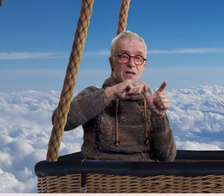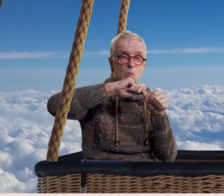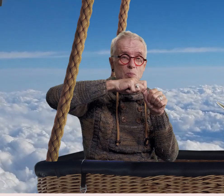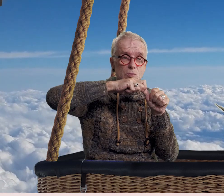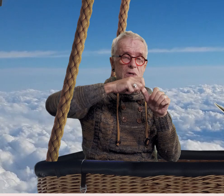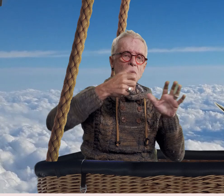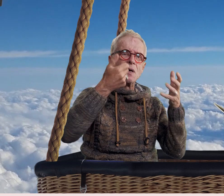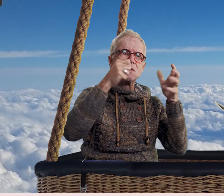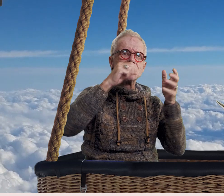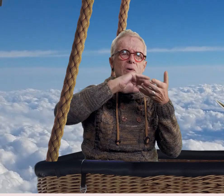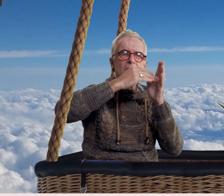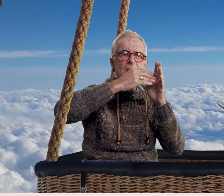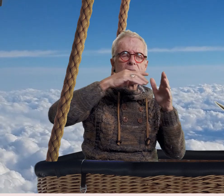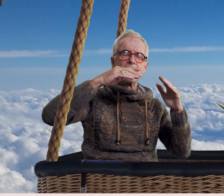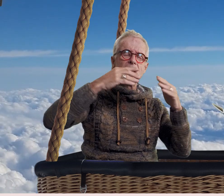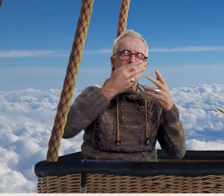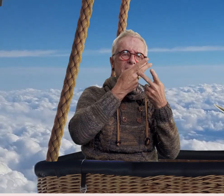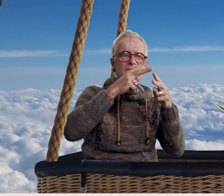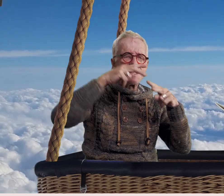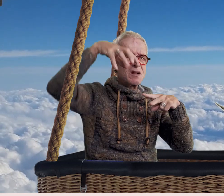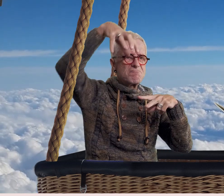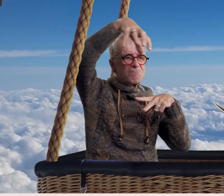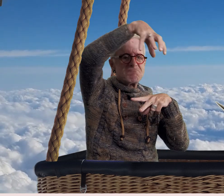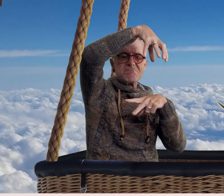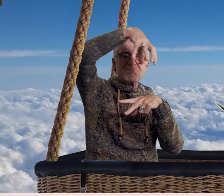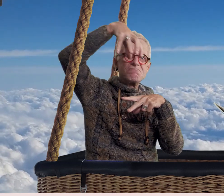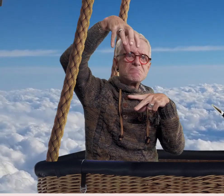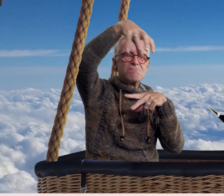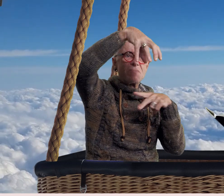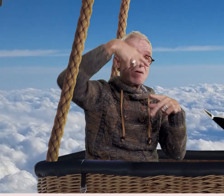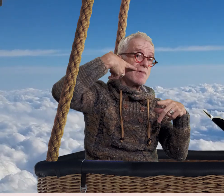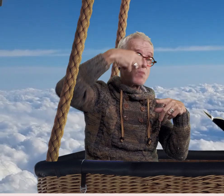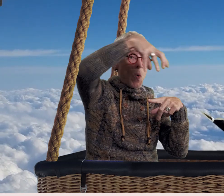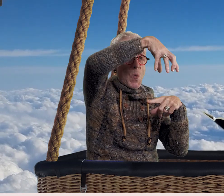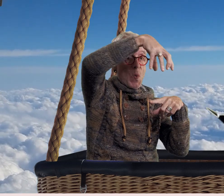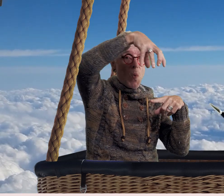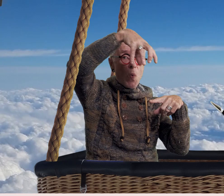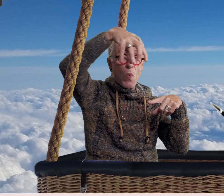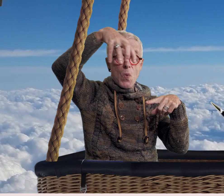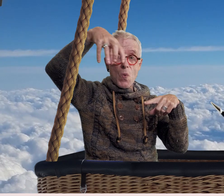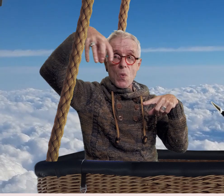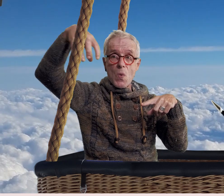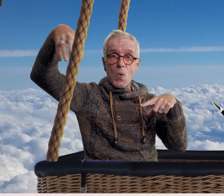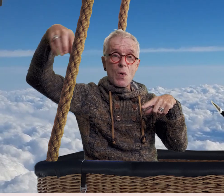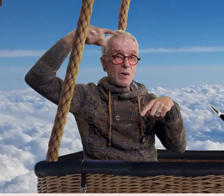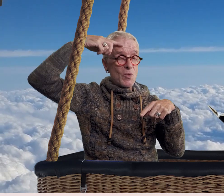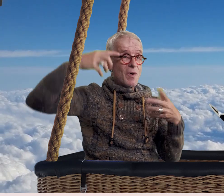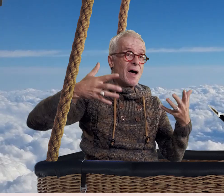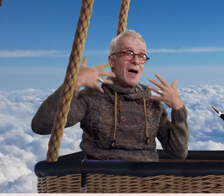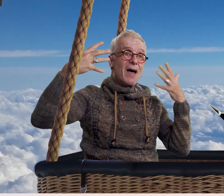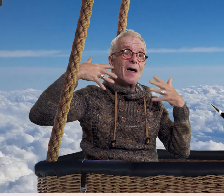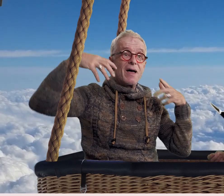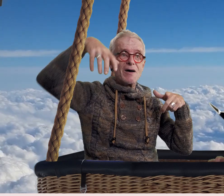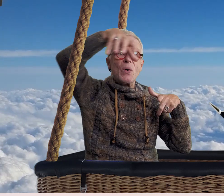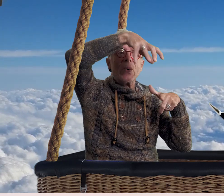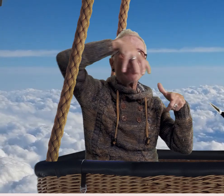600 mètres de hauteur au-dessus de la ville. Mais rien ne trahissait le déplacement horizontal du ballon, car c'est la masse d'air dans laquelle il est enfermé